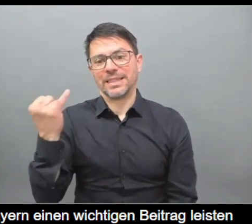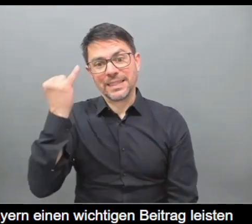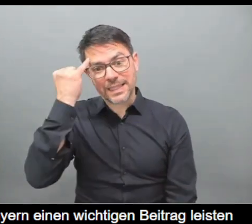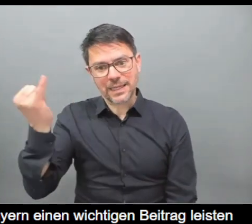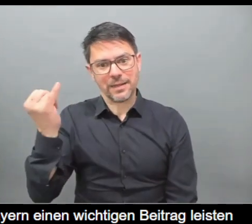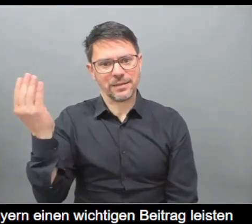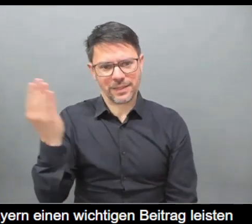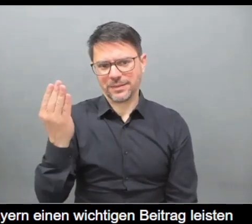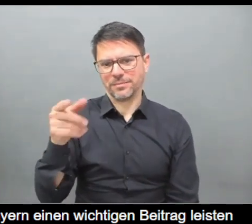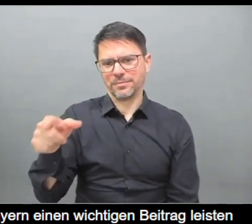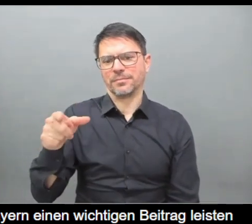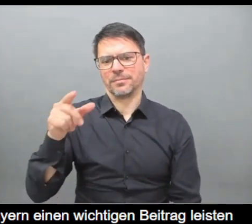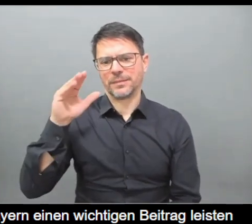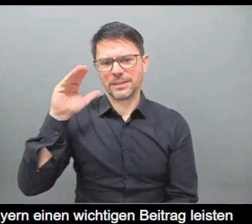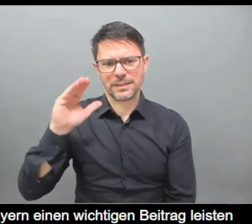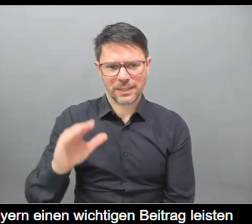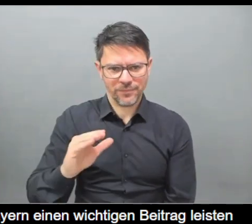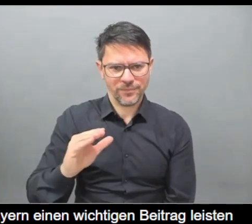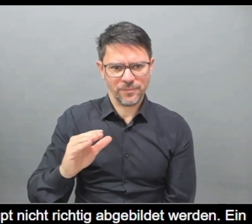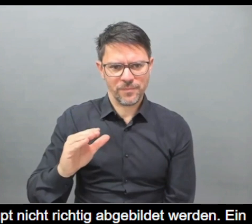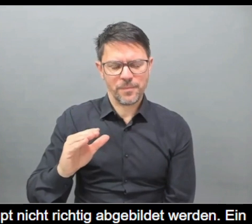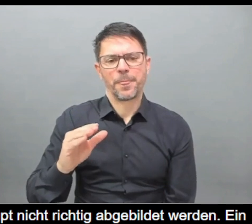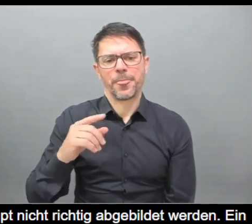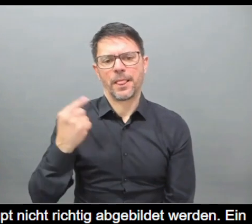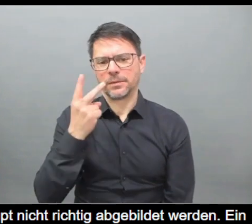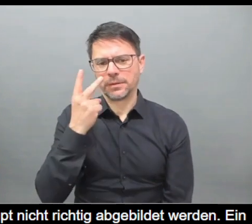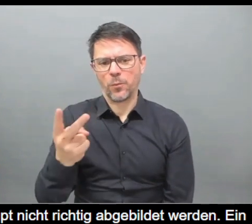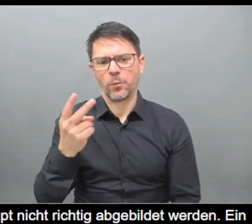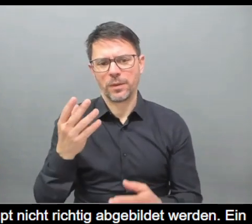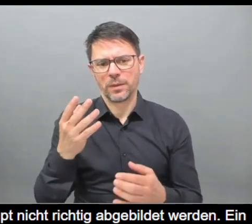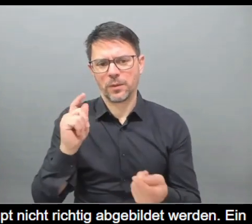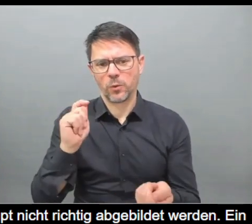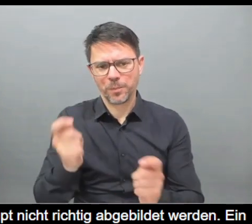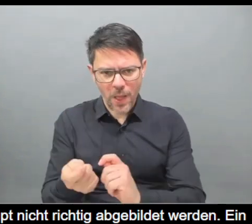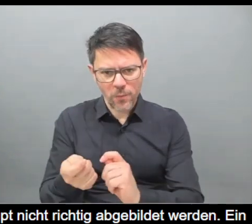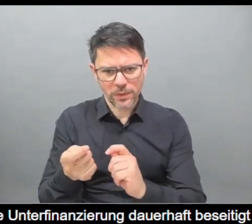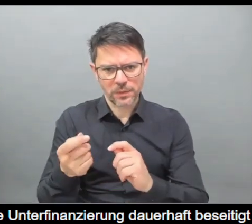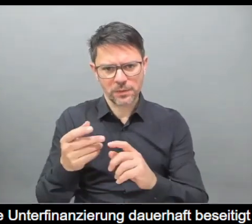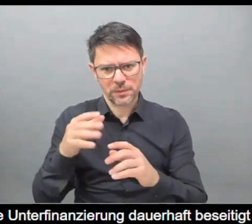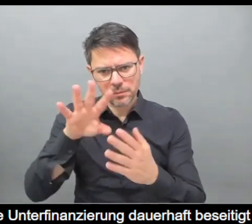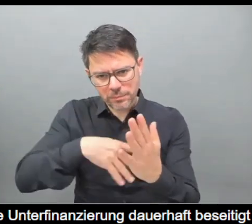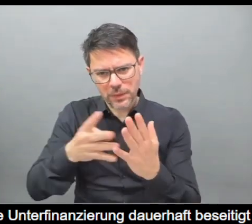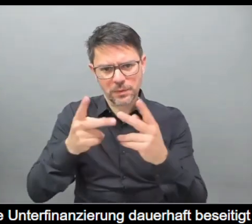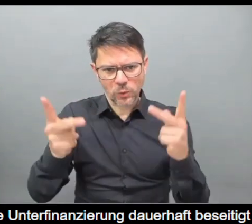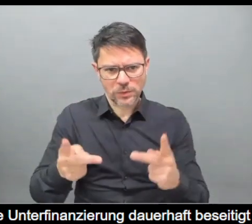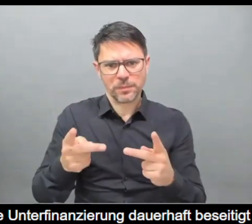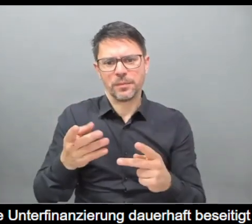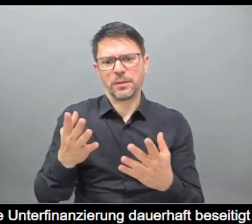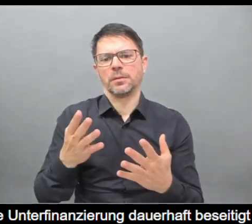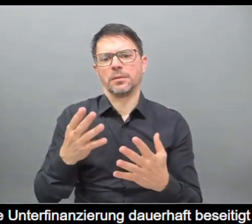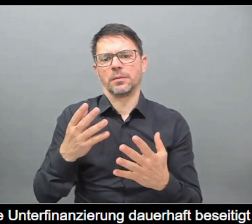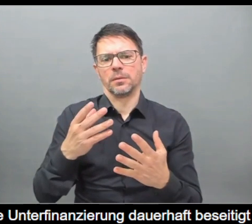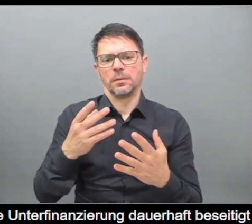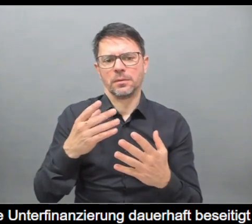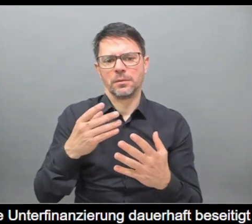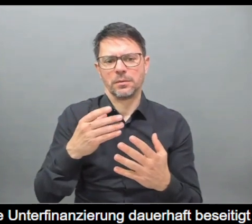Wir plädieren dafür, bei den Planungen ganz konkret auch die Entwicklung der ambulanten Strukturen in den Blick zu nehmen, weil wir feststellen, dass an verschiedenen Orten